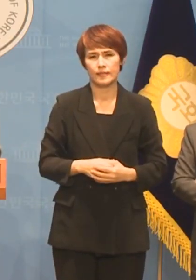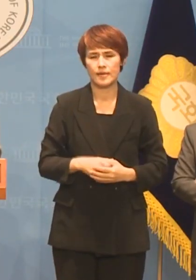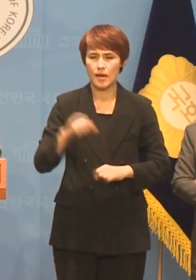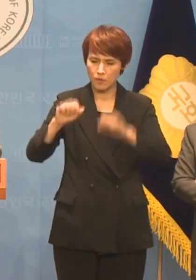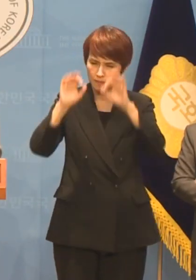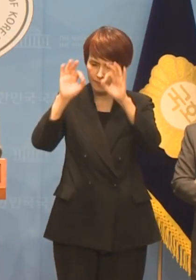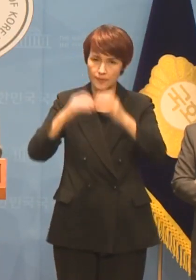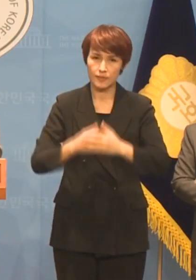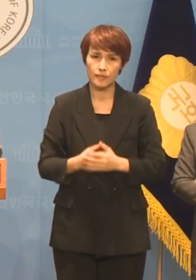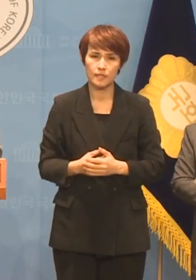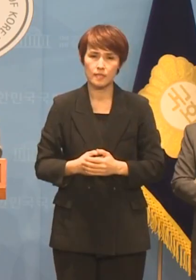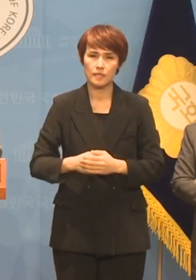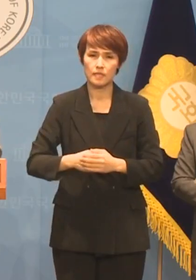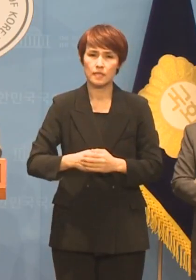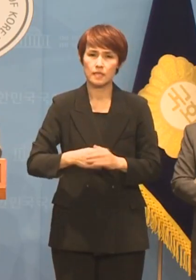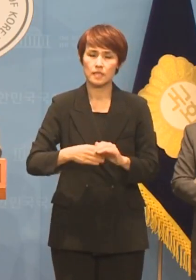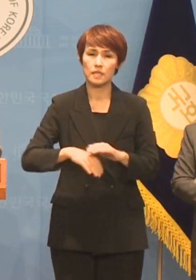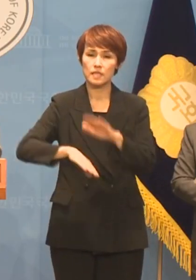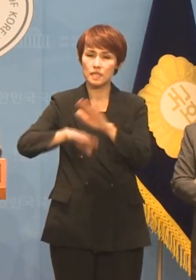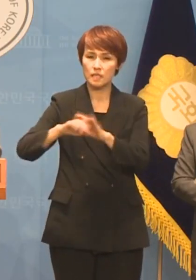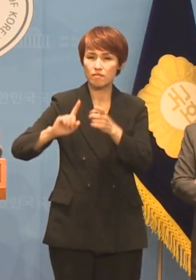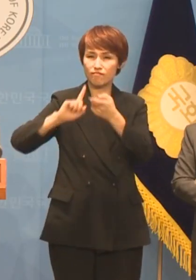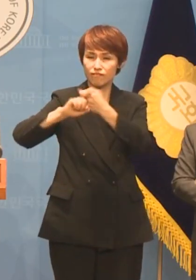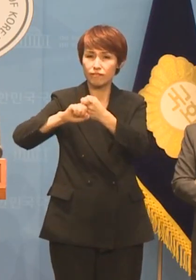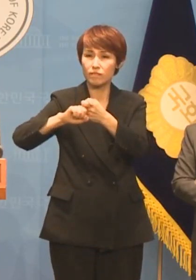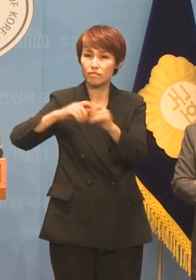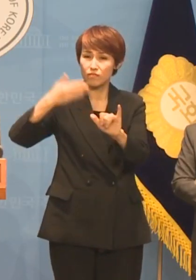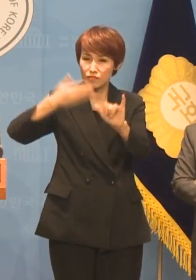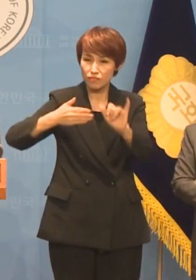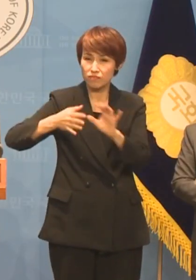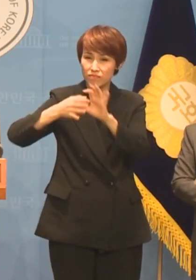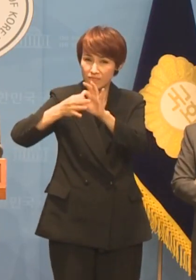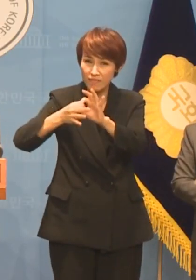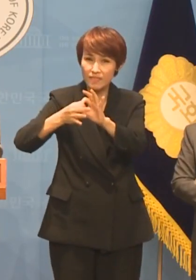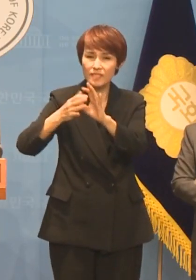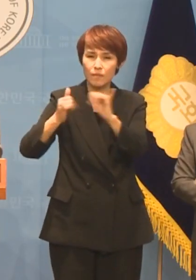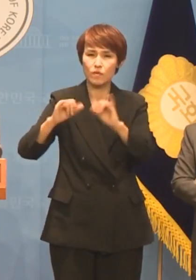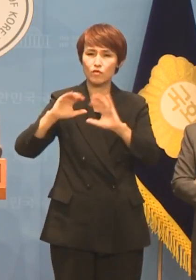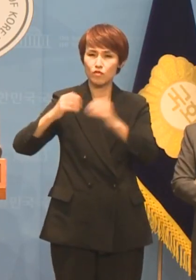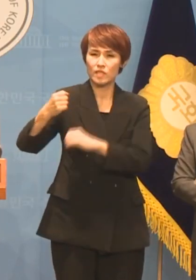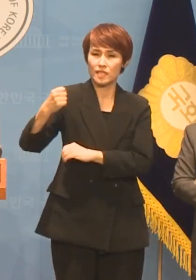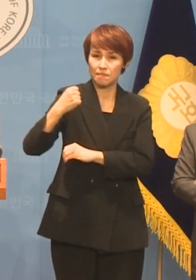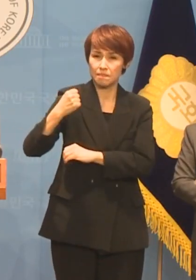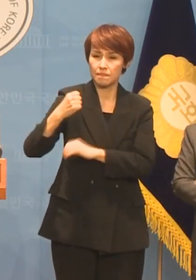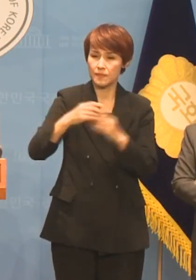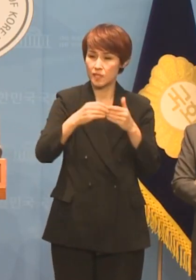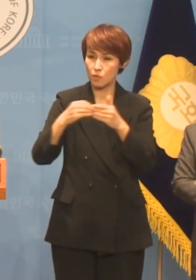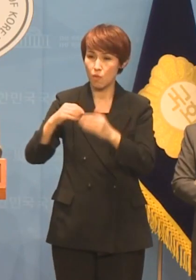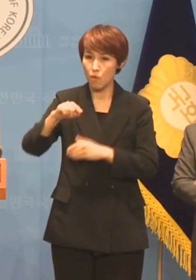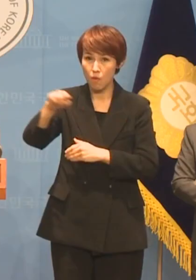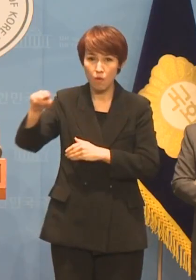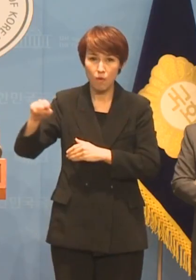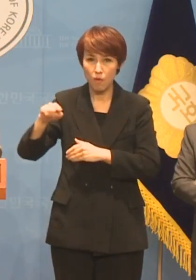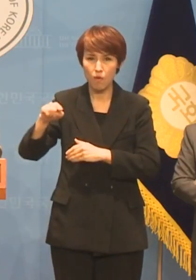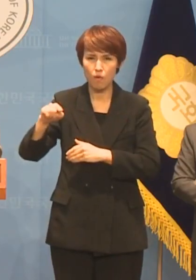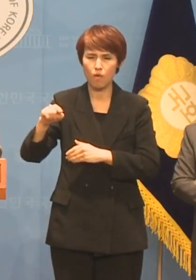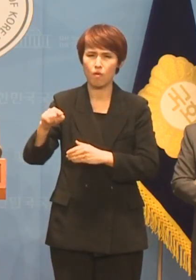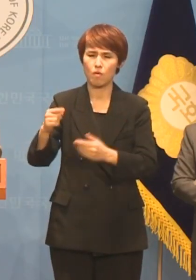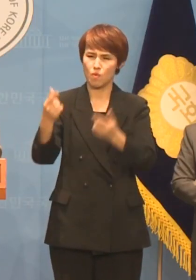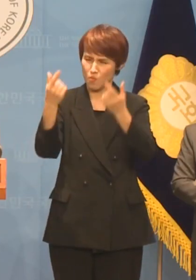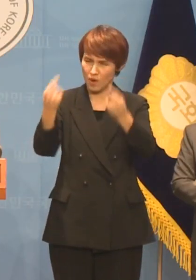있습니다. 극우 커뮤니티 일배, 국민의힘 갤러리와 국힘 지도부와의 차이는